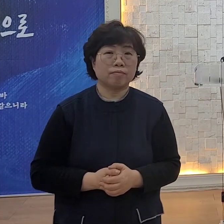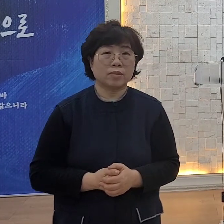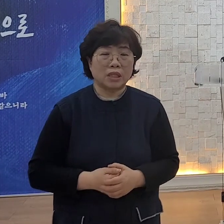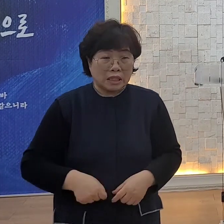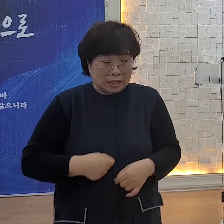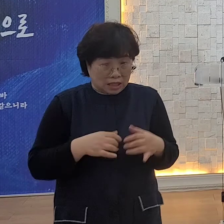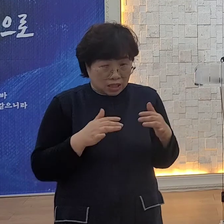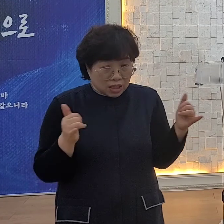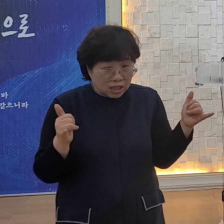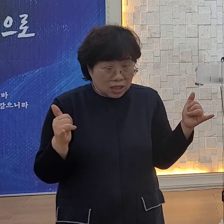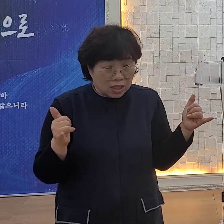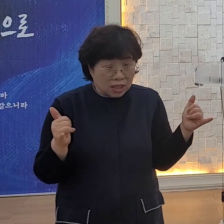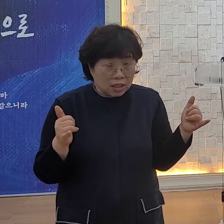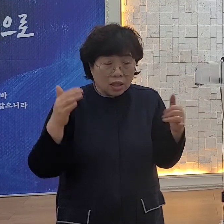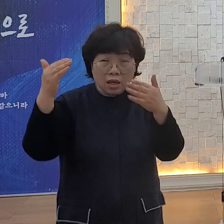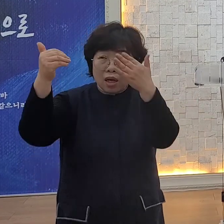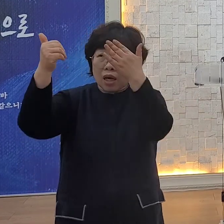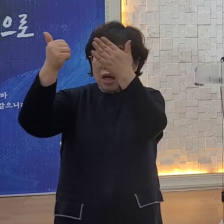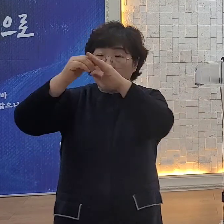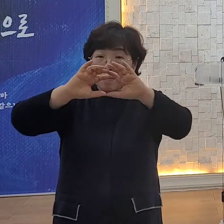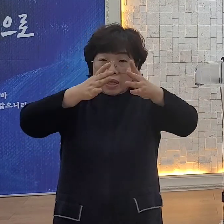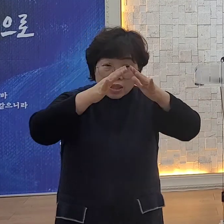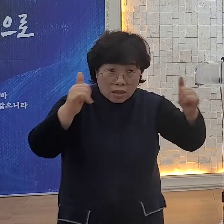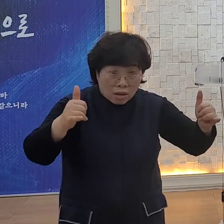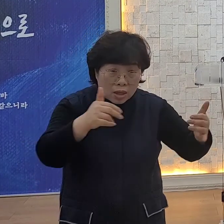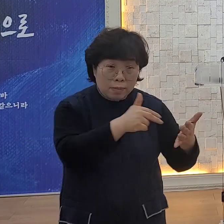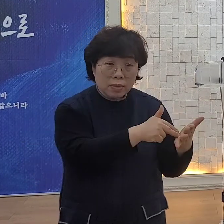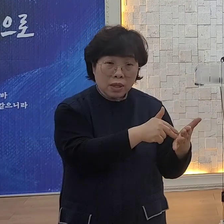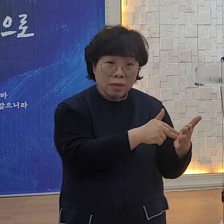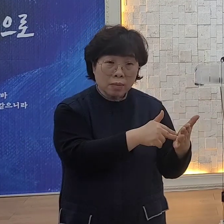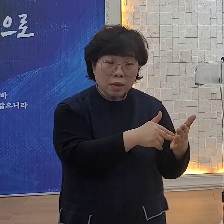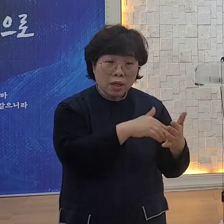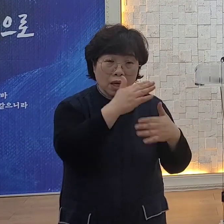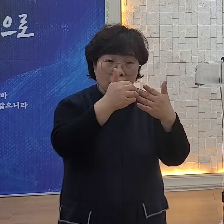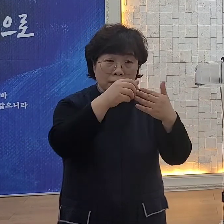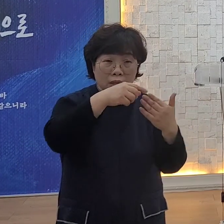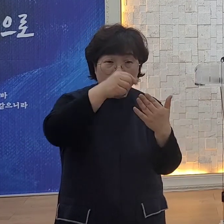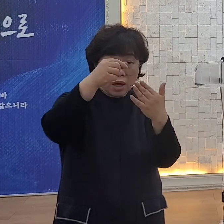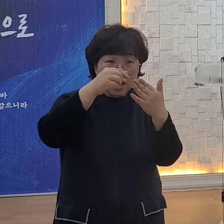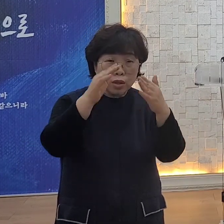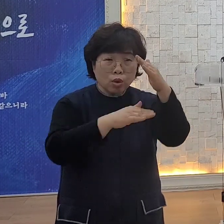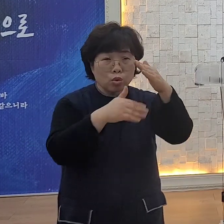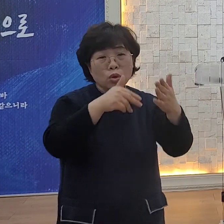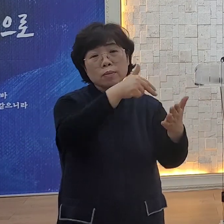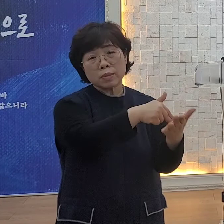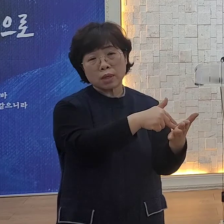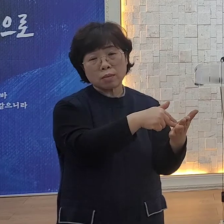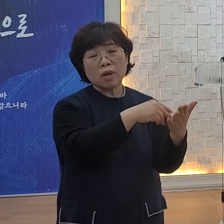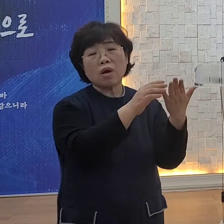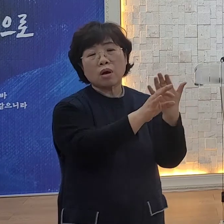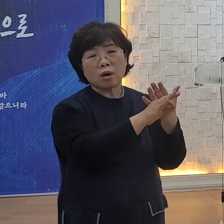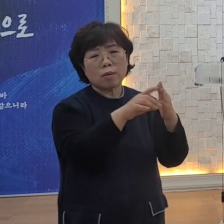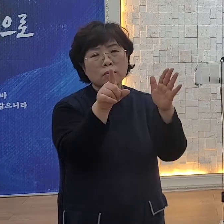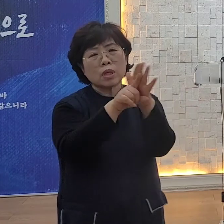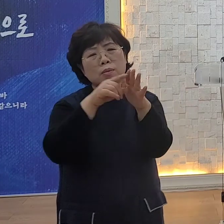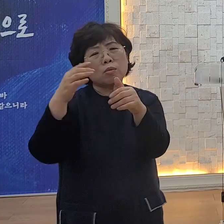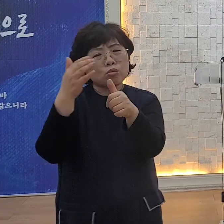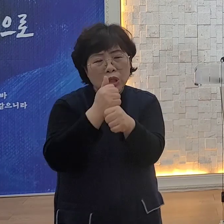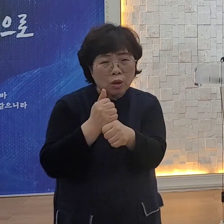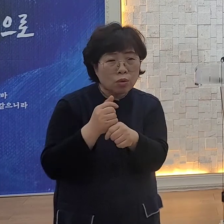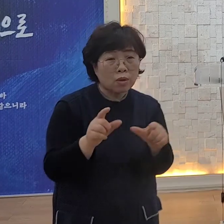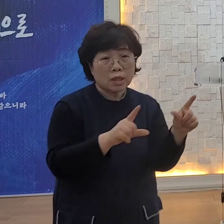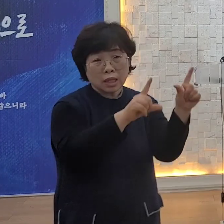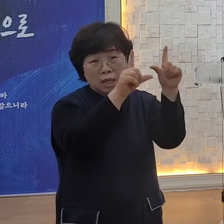그러니까 의인은, 하나님의 백성은, 하나님의 택한 성도는 믿음으로 사는